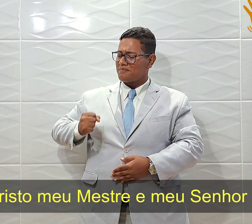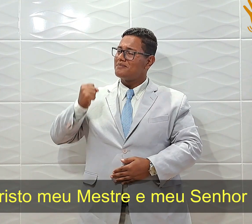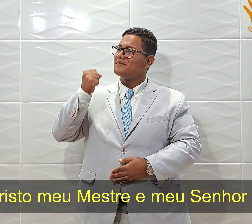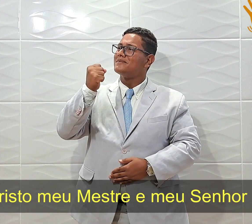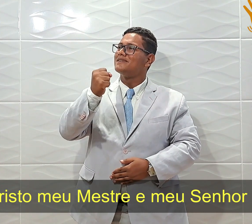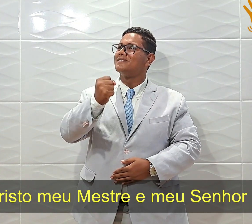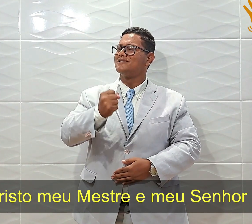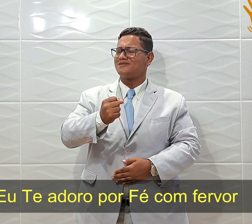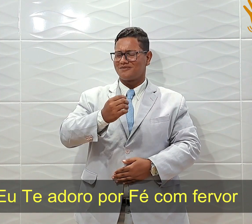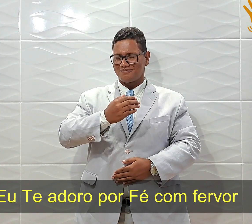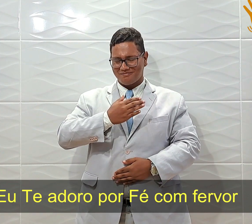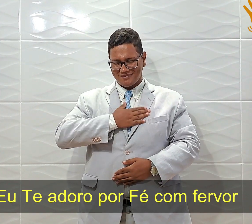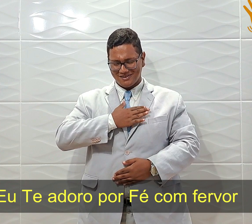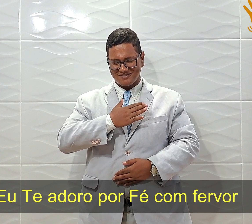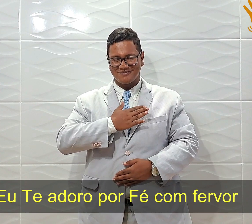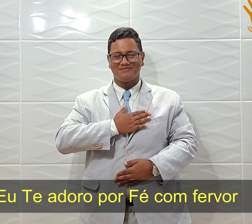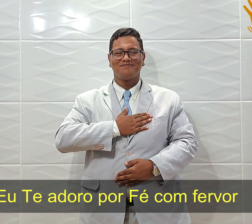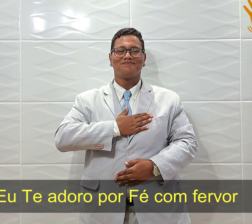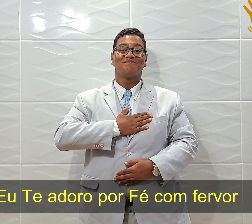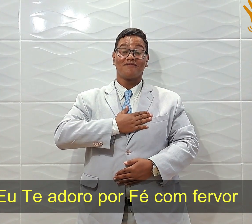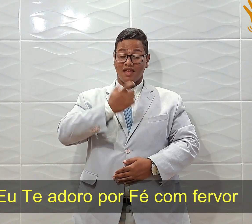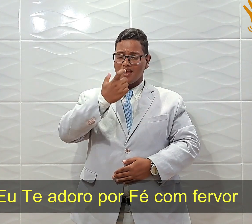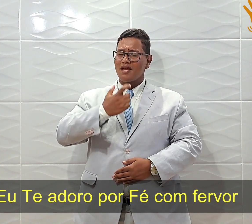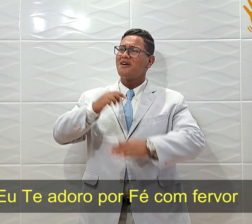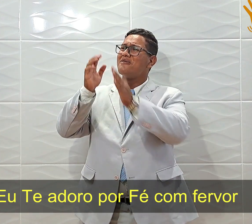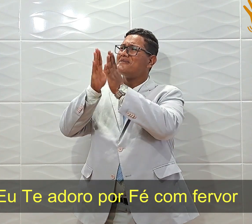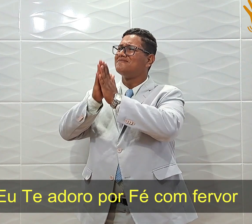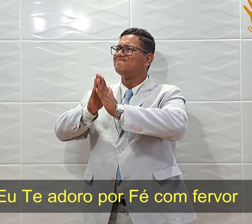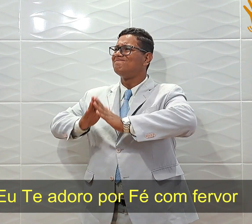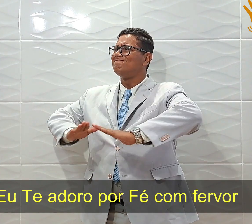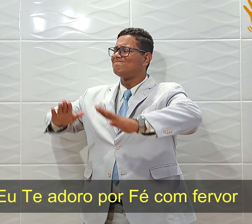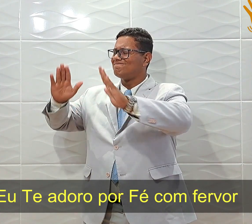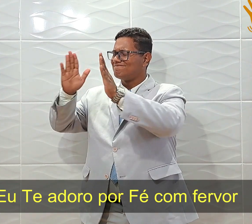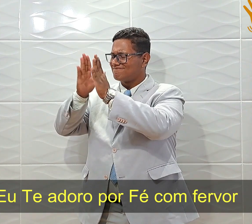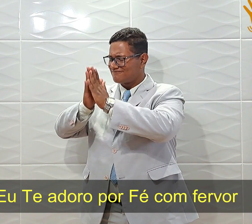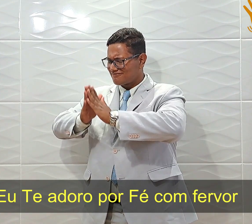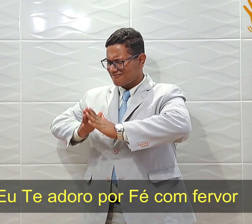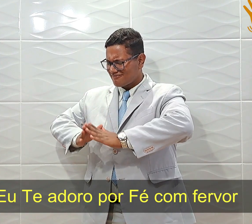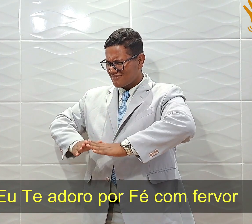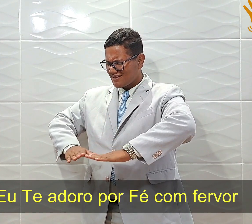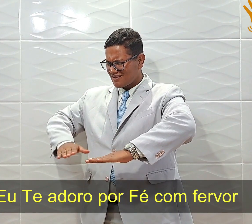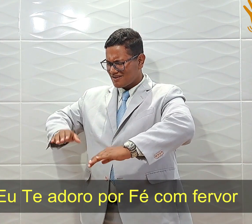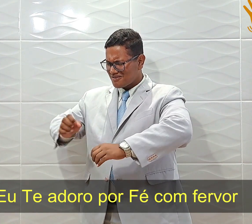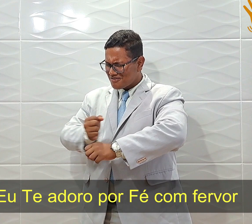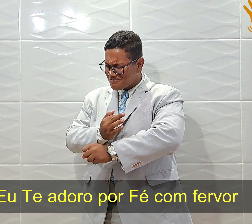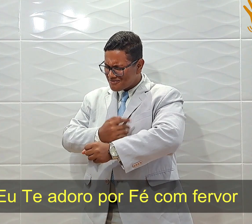Eu te adoro por fé com